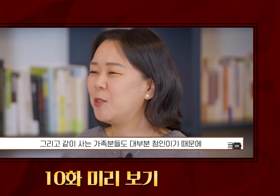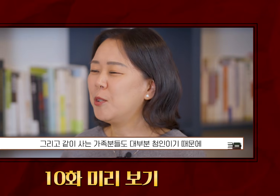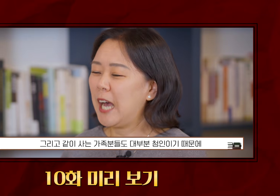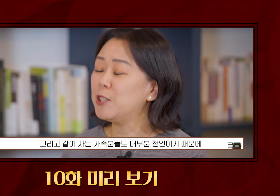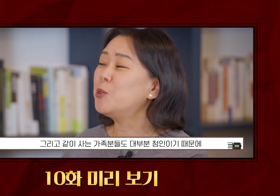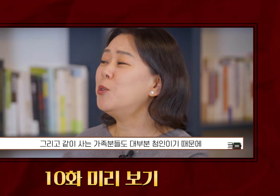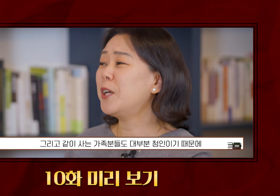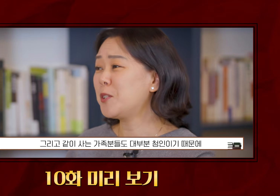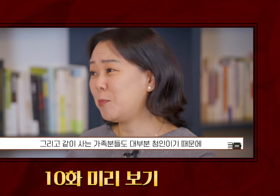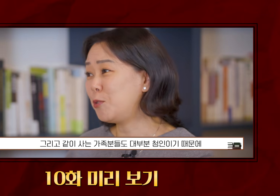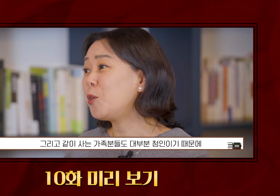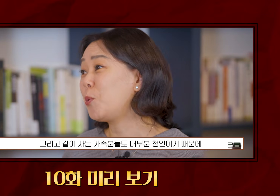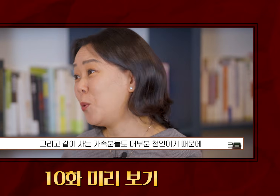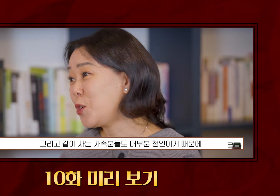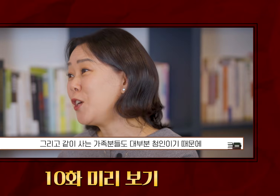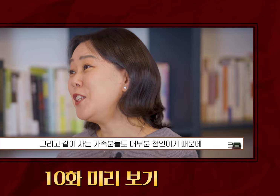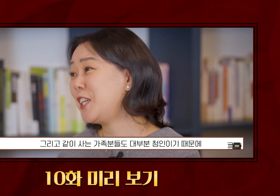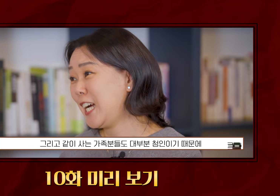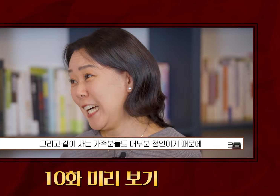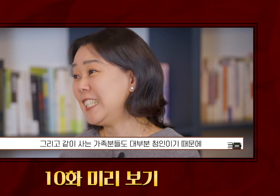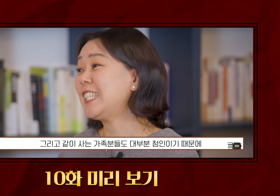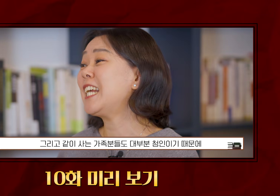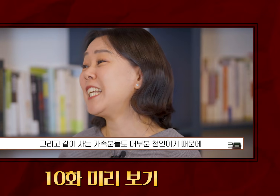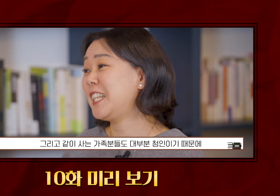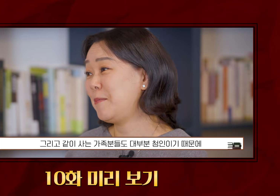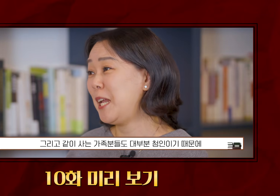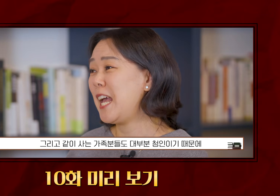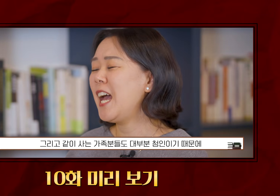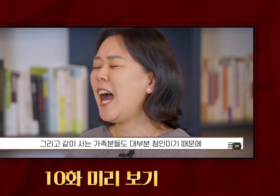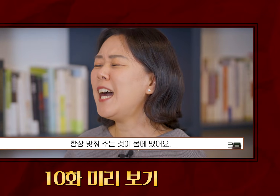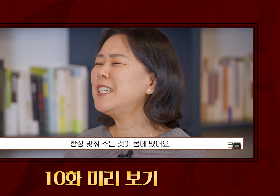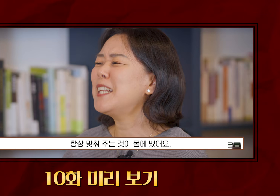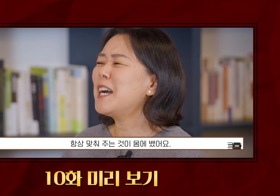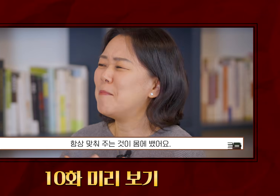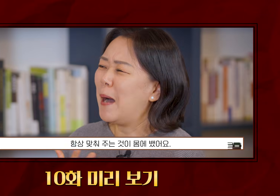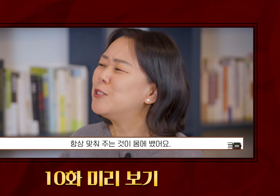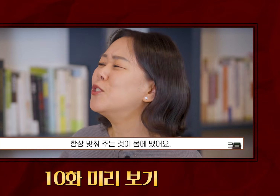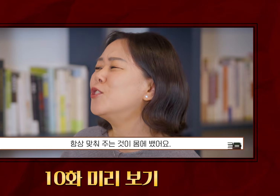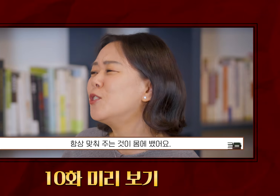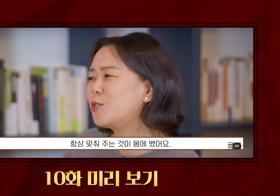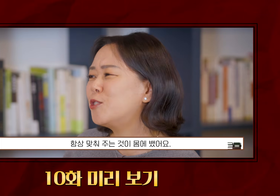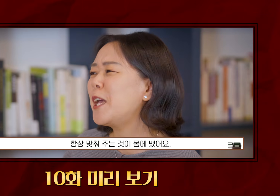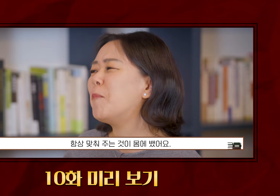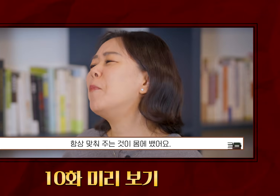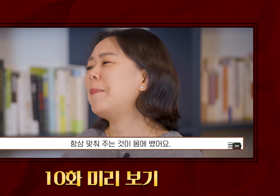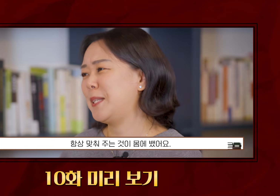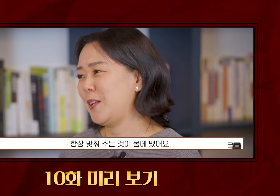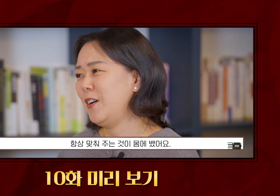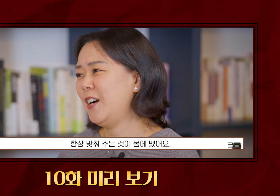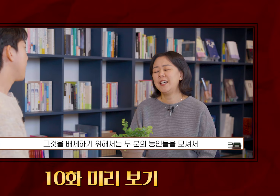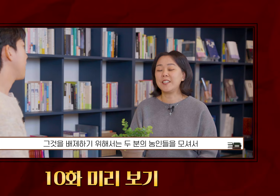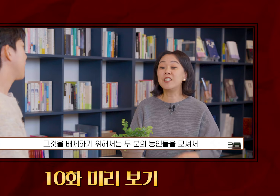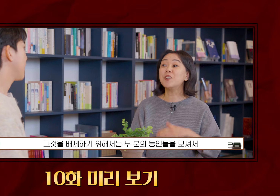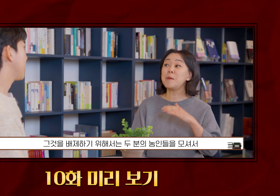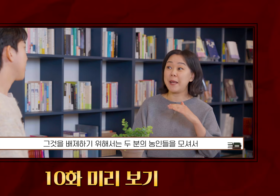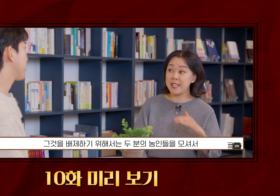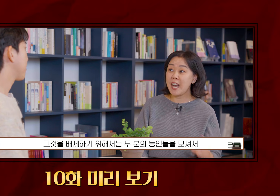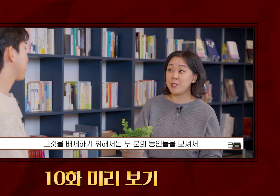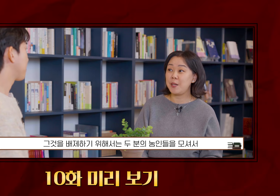그리고 가족에서부터도 청인들이랑 같이 살았기 때문에 항상 맞춰주는 게 몸에 뱄어요. 그래서 그거를 배제하기